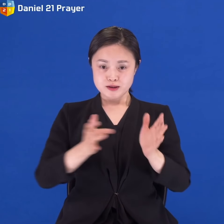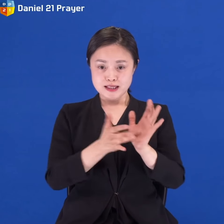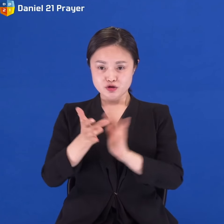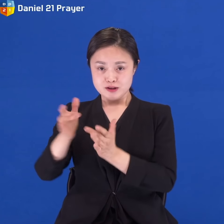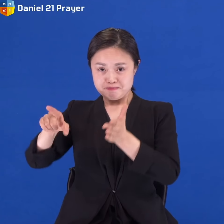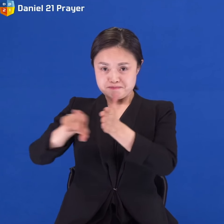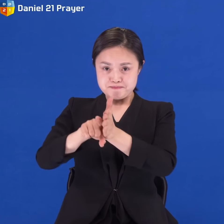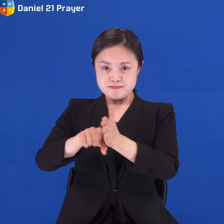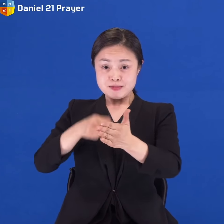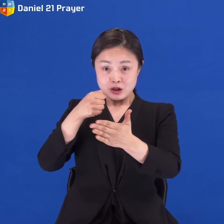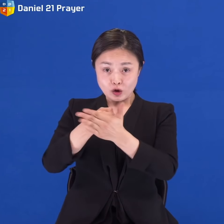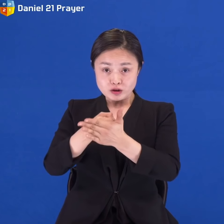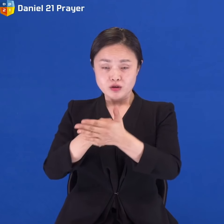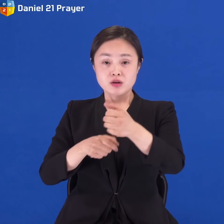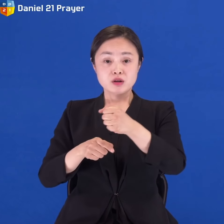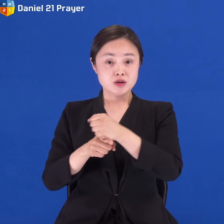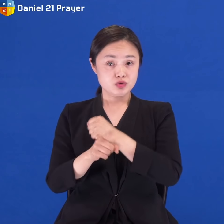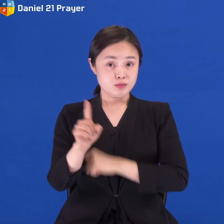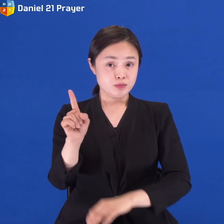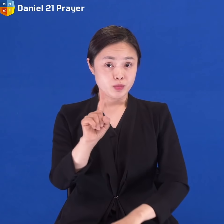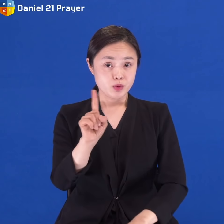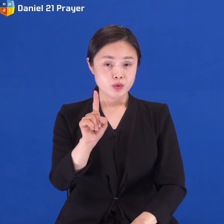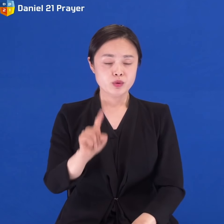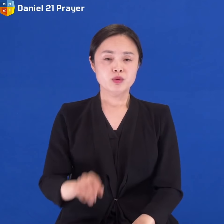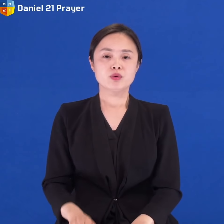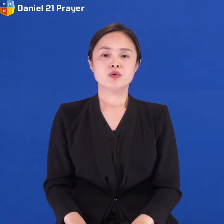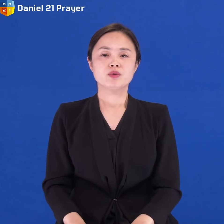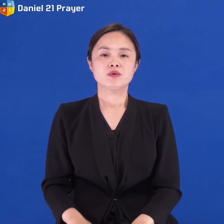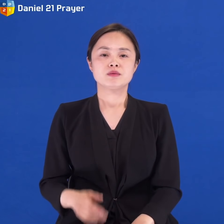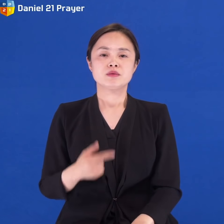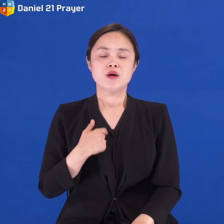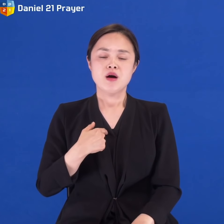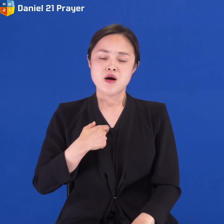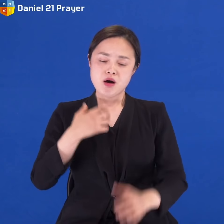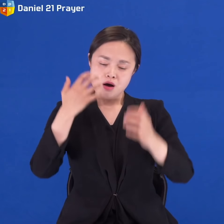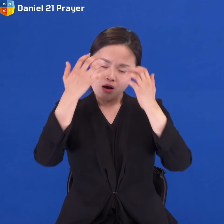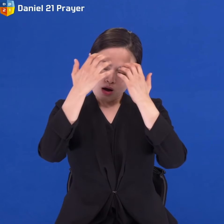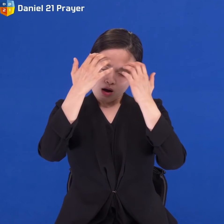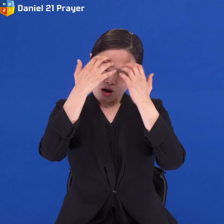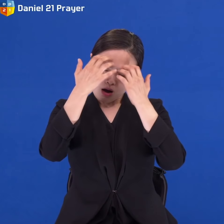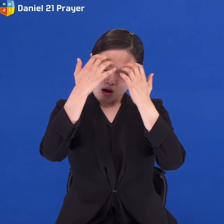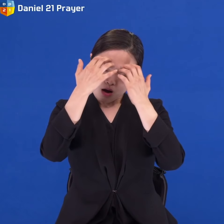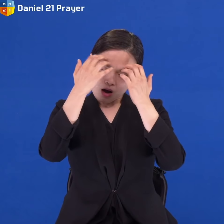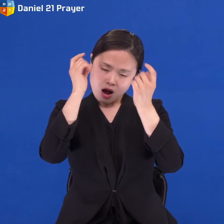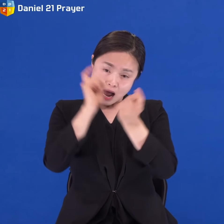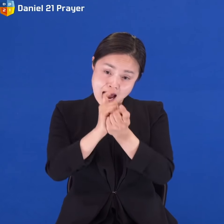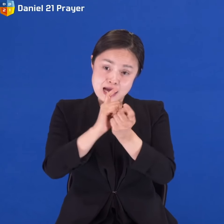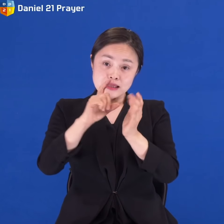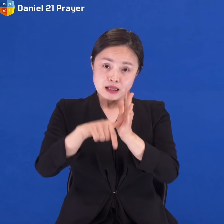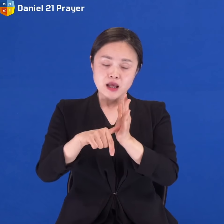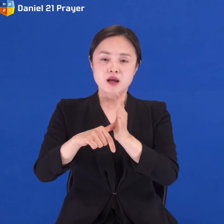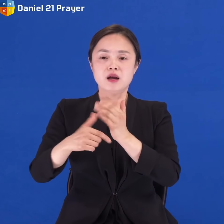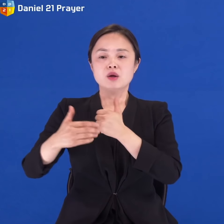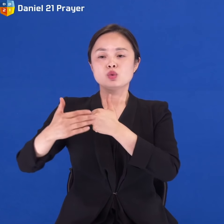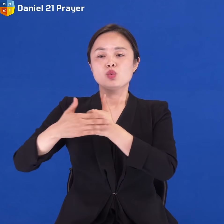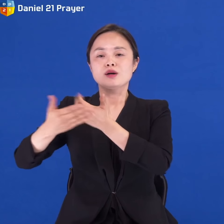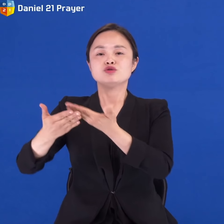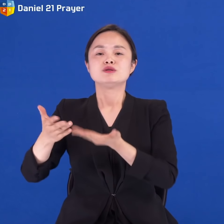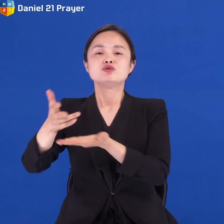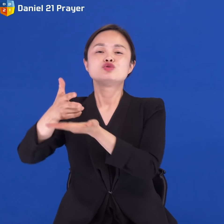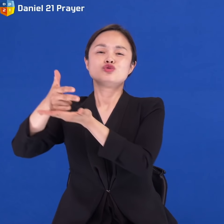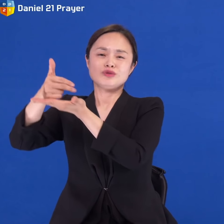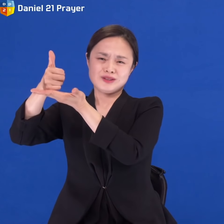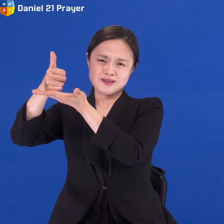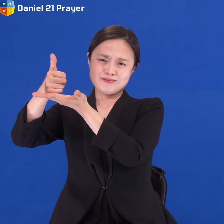목이 조이듯이 올 때 하나님께서 주시는 선물들이었습니다. 그런데도 말씀이